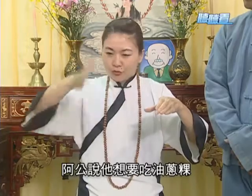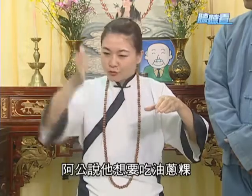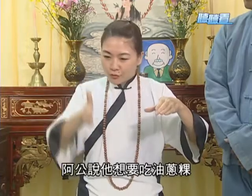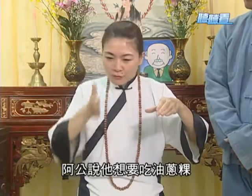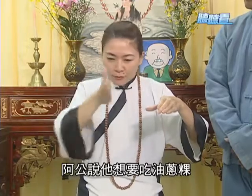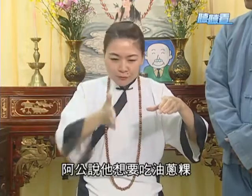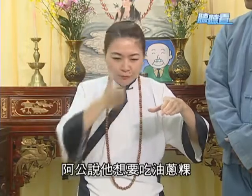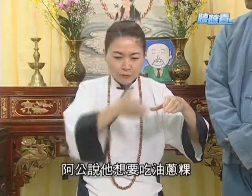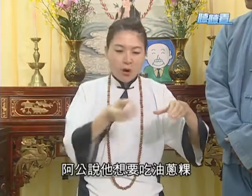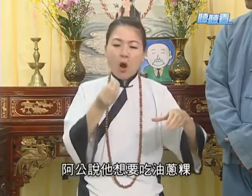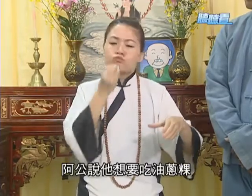葱桂。